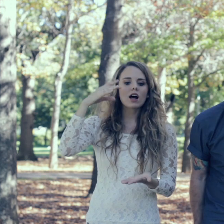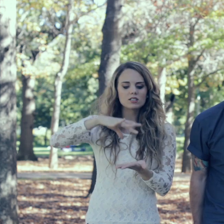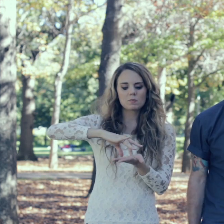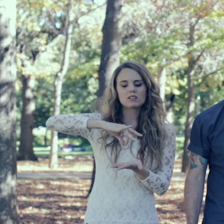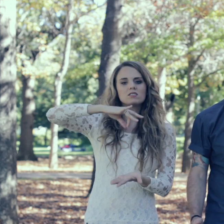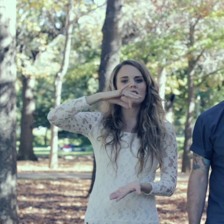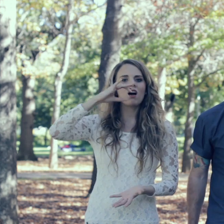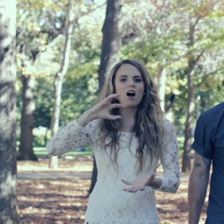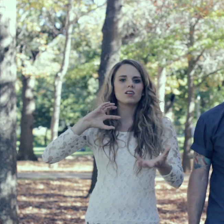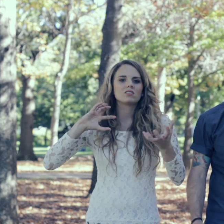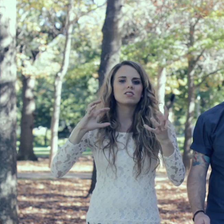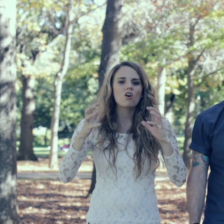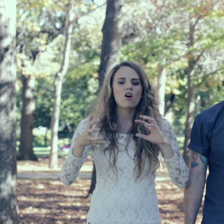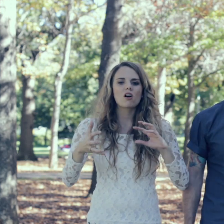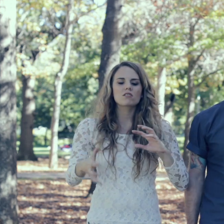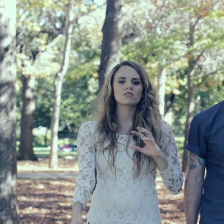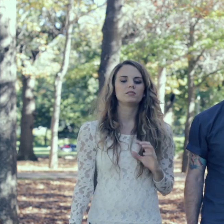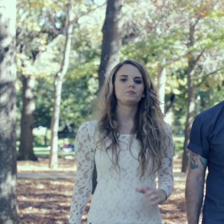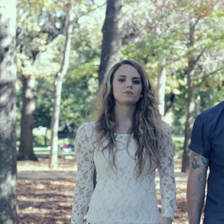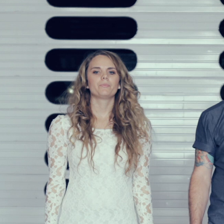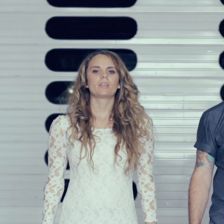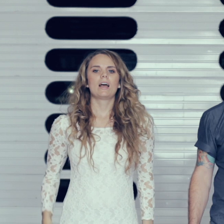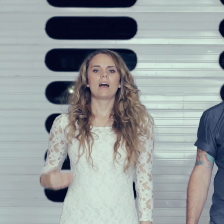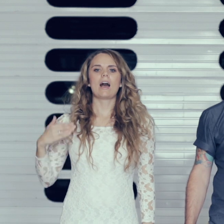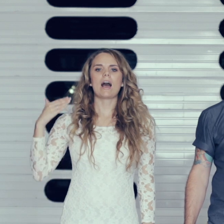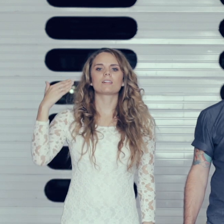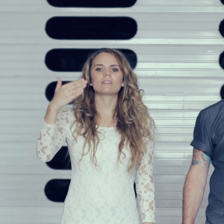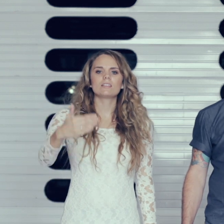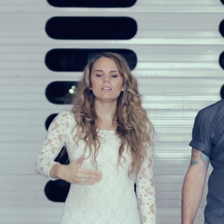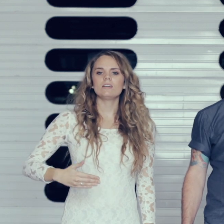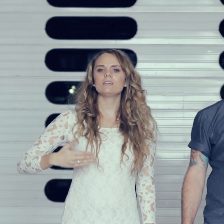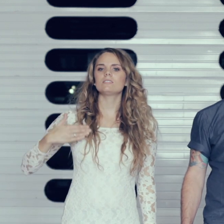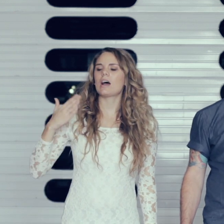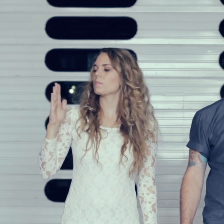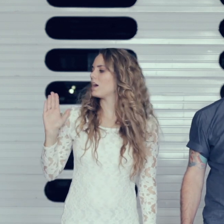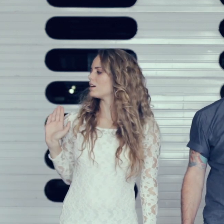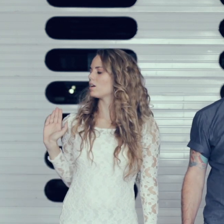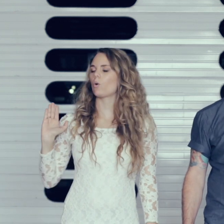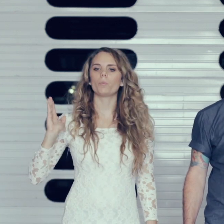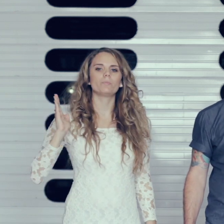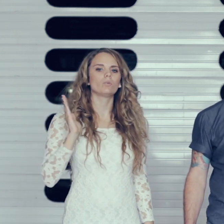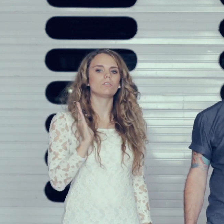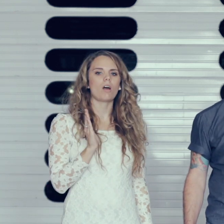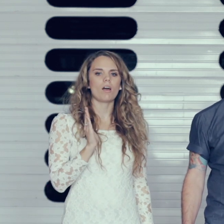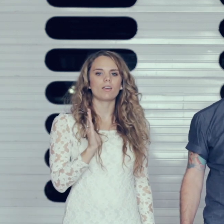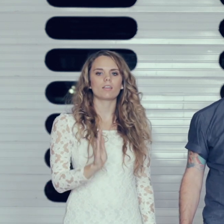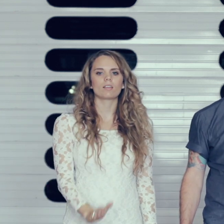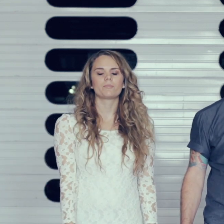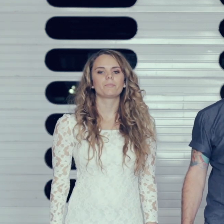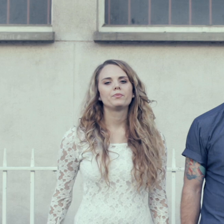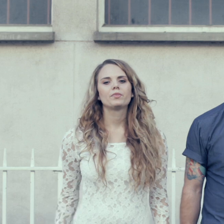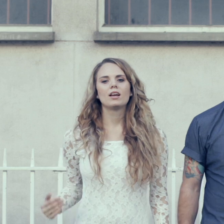jij weer als mijn ziel haar kraak. Elke keer als ik mijn rug op jou